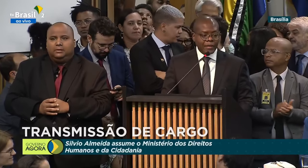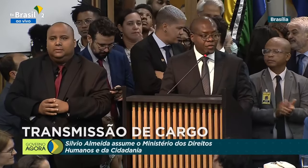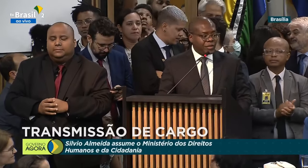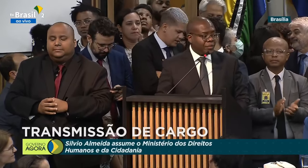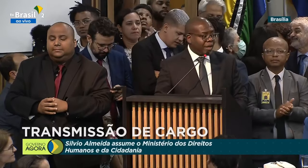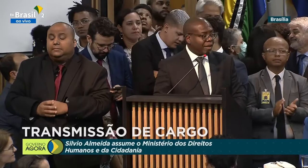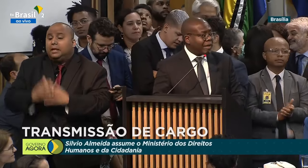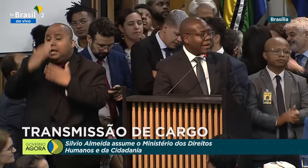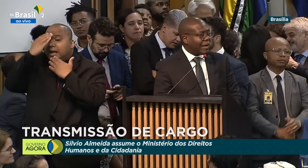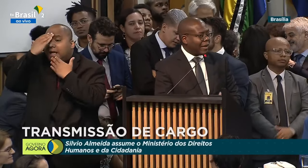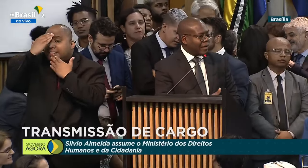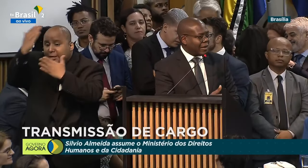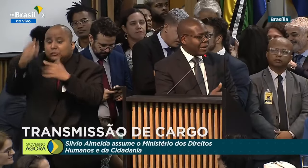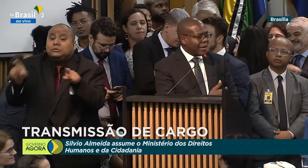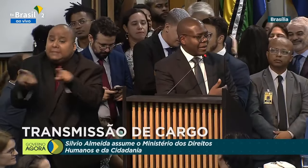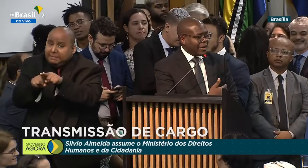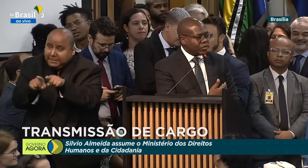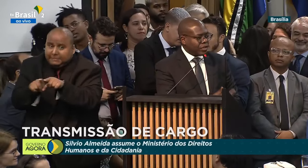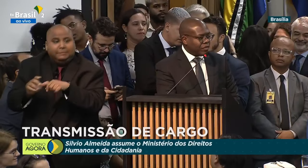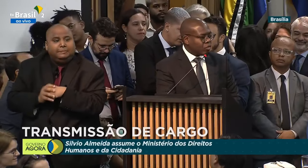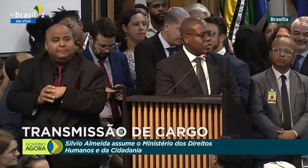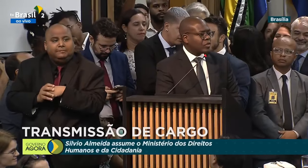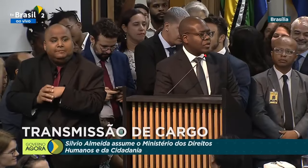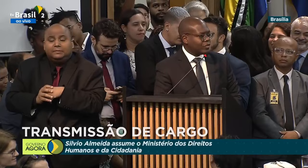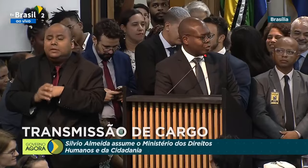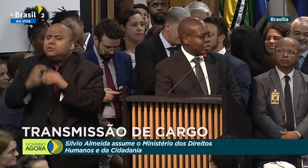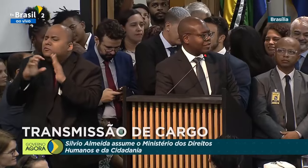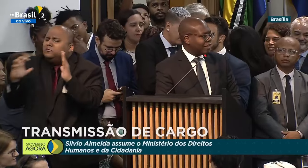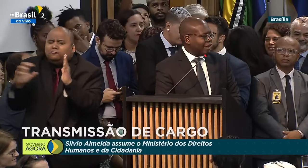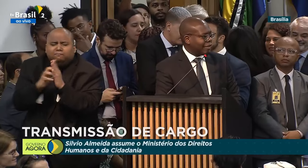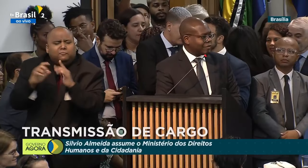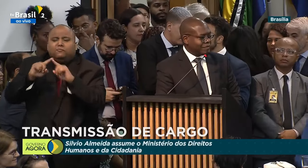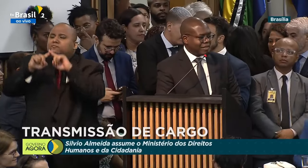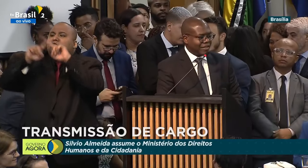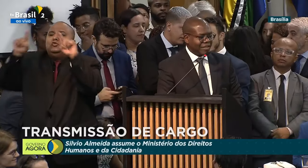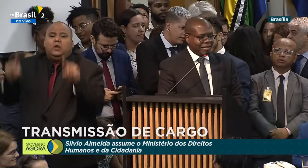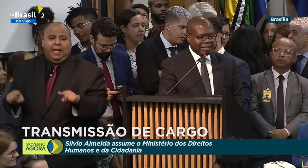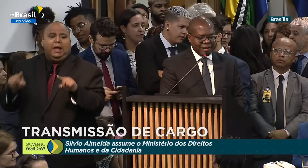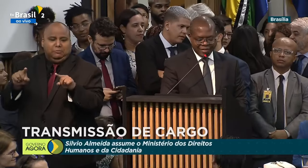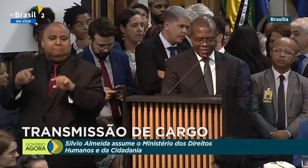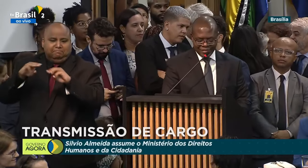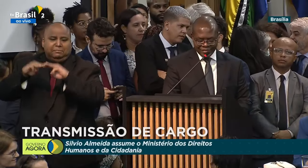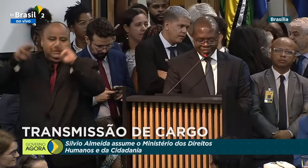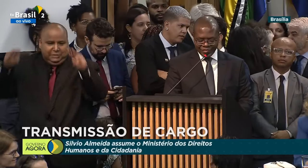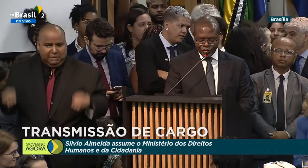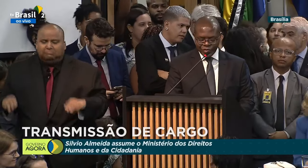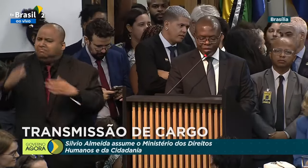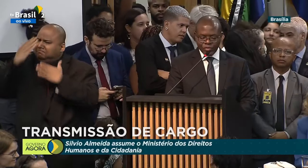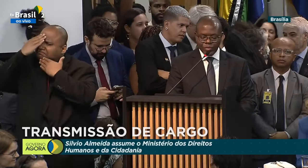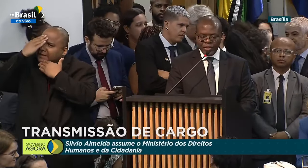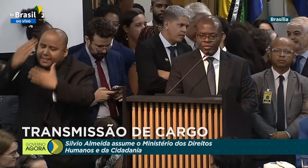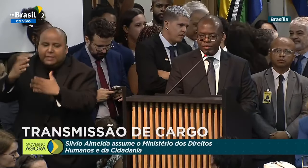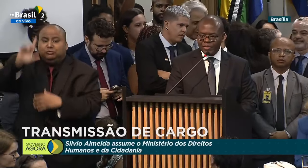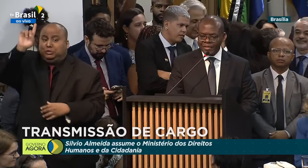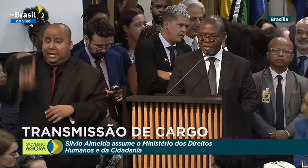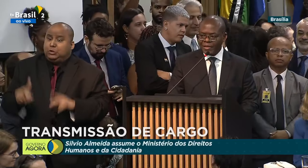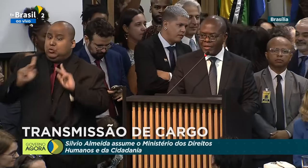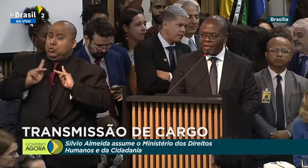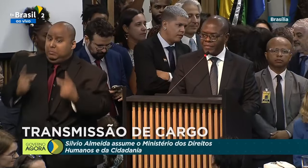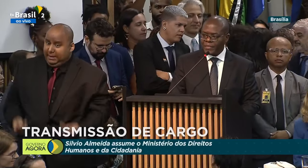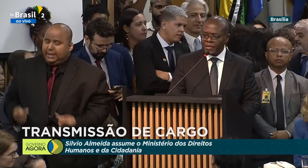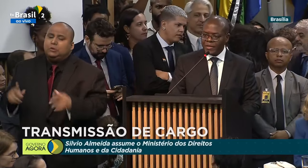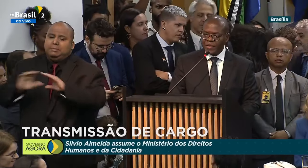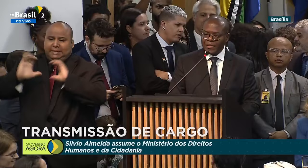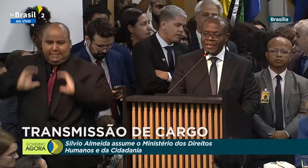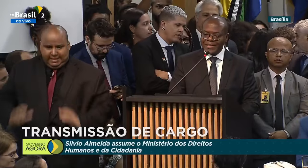Agradeço também é ao servidores do Ministério da dos Direitos Humanos da